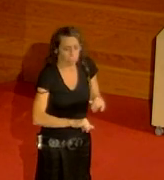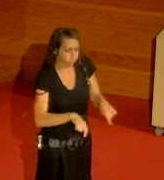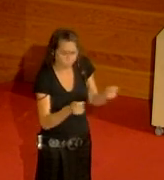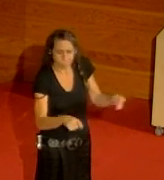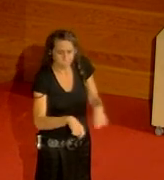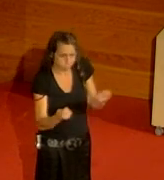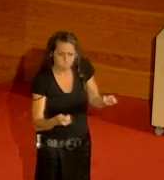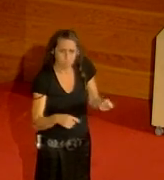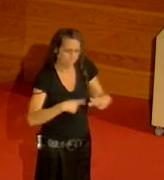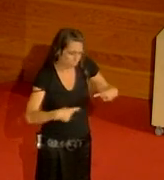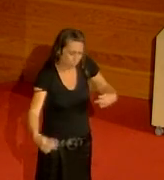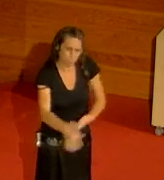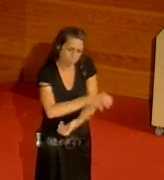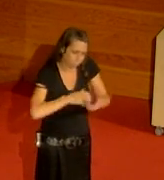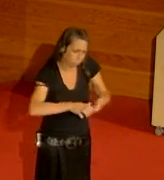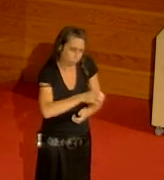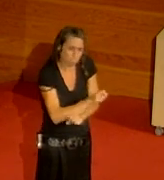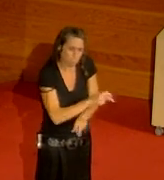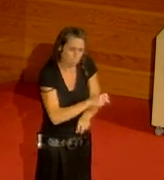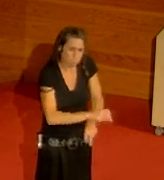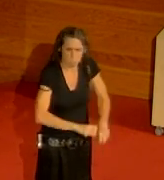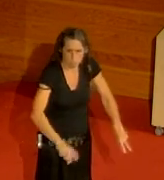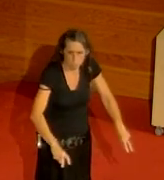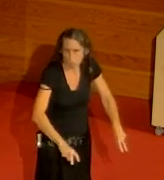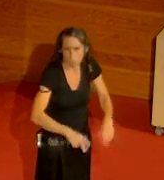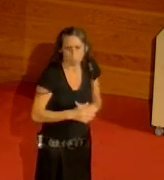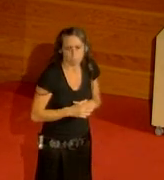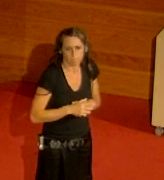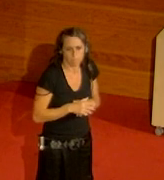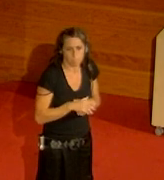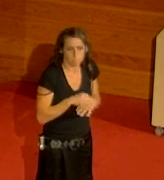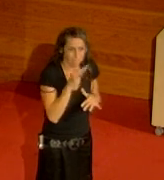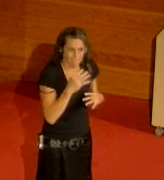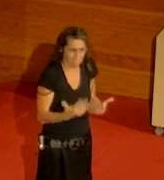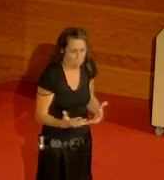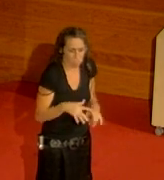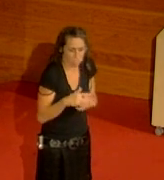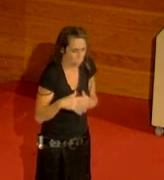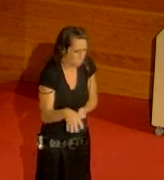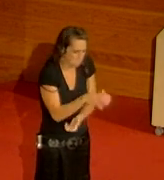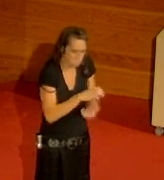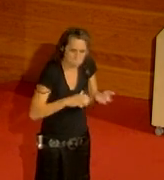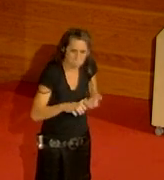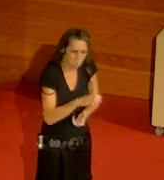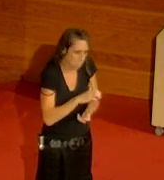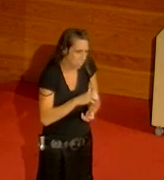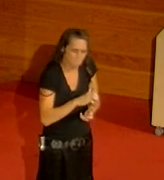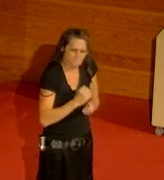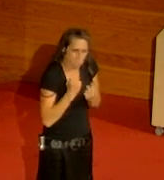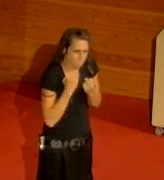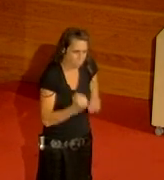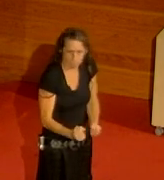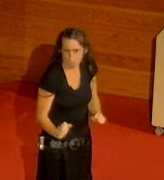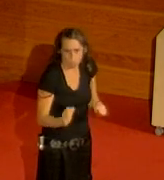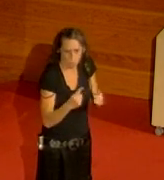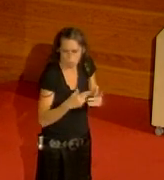que se han agudizado que es lo que vamos a ver ahora como la situación de violencia en estos momentos está en uno de está en uno de sus picos y